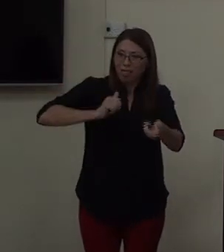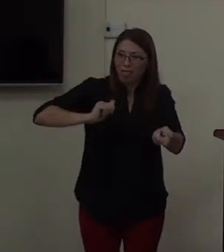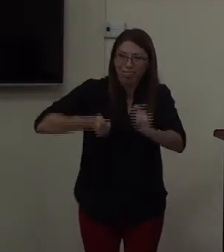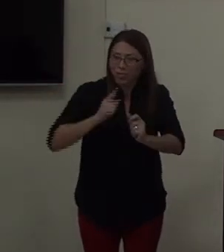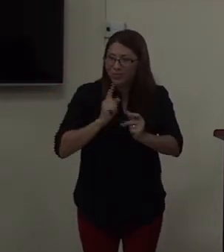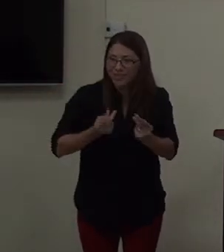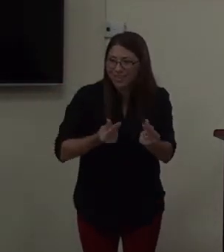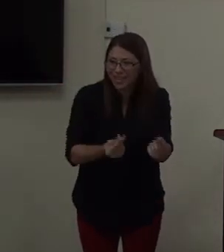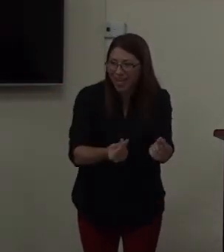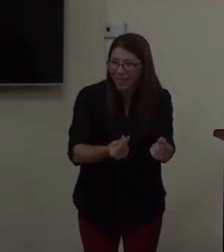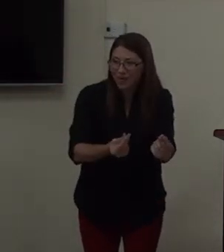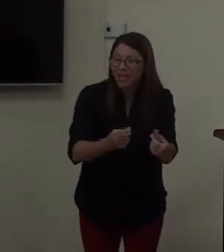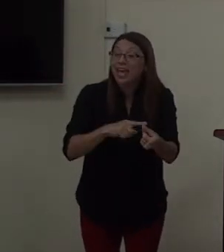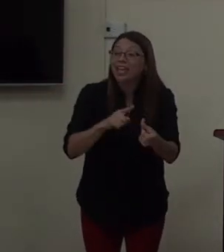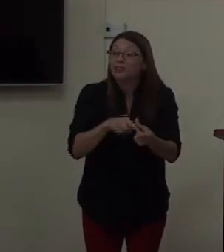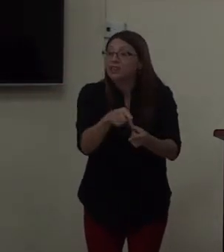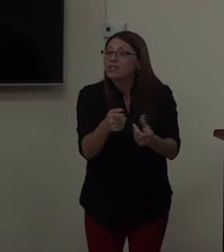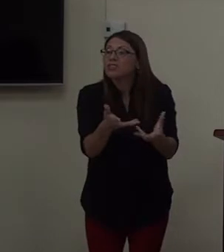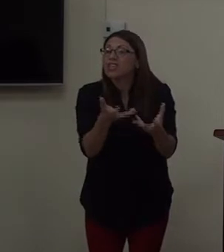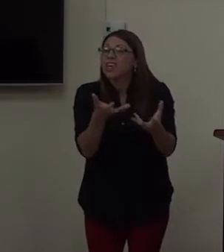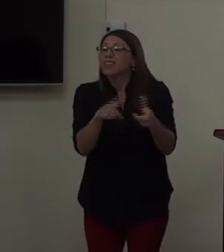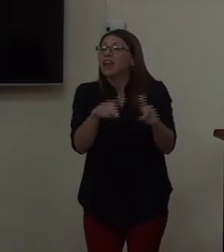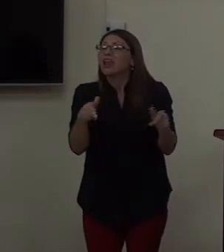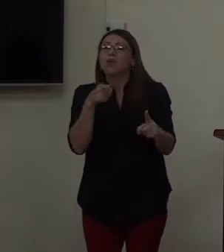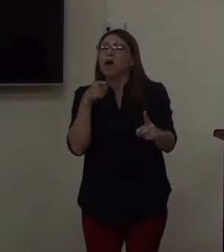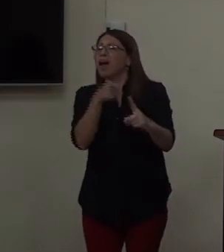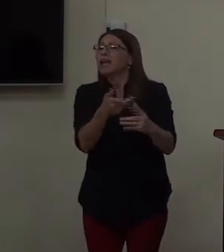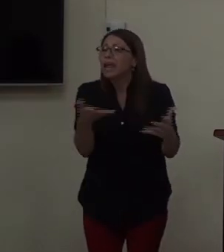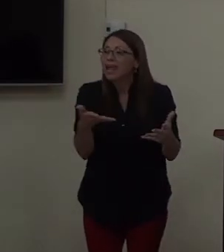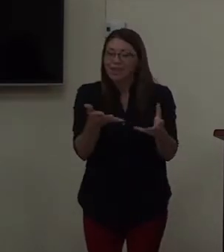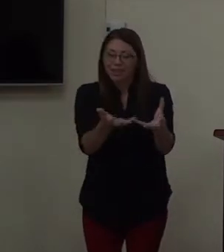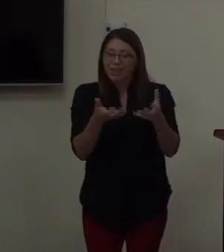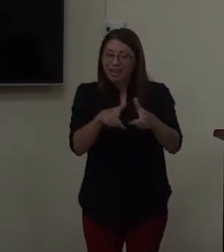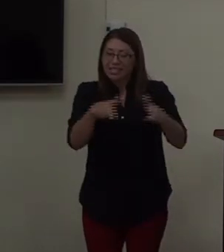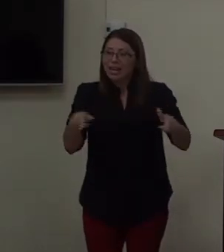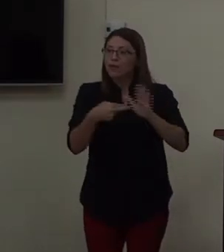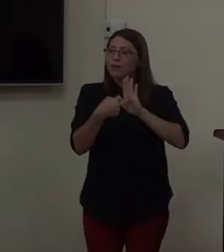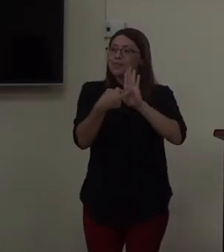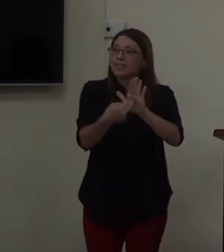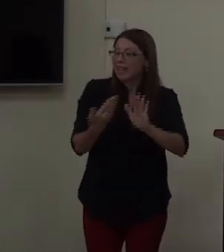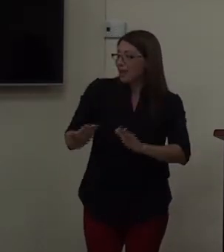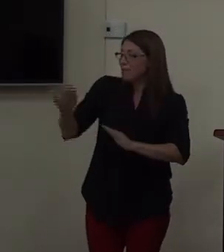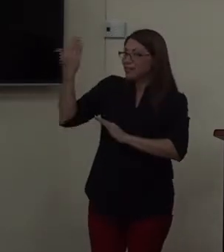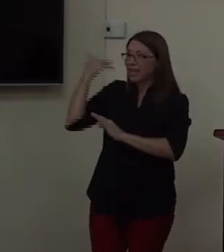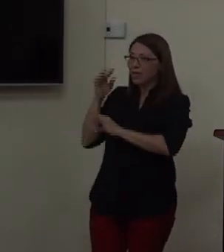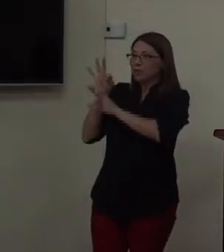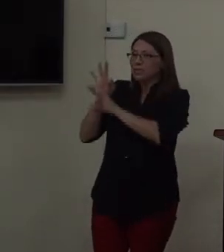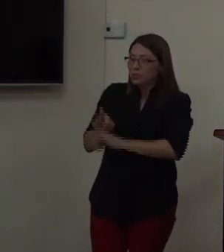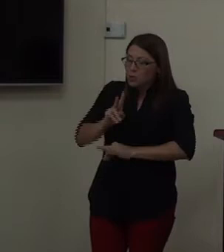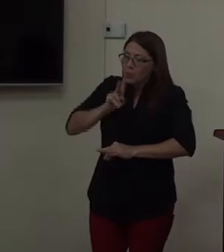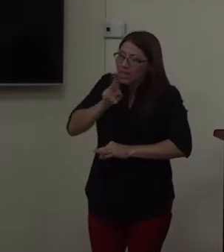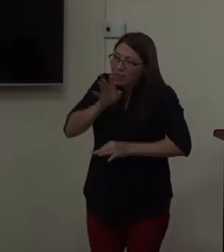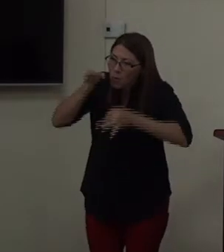Y entonces, ¿qué es lo que quieren de la lengua? Quieren que esa lengua represente el pasado, la tradición, lo auténtico, lo genuino